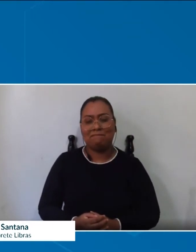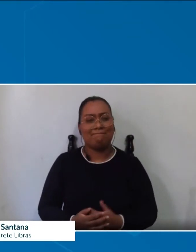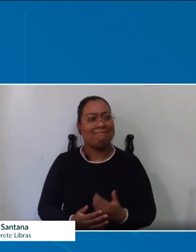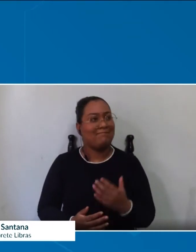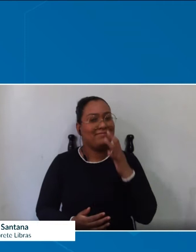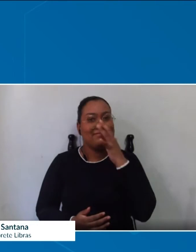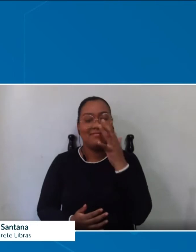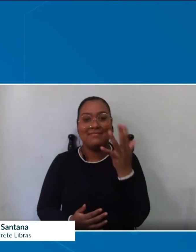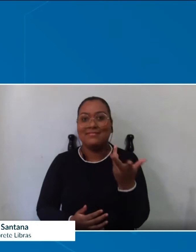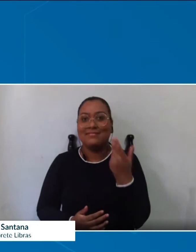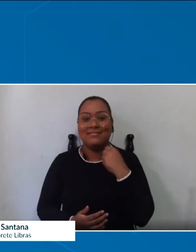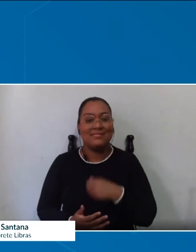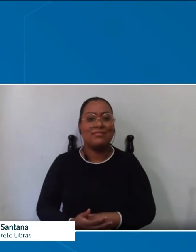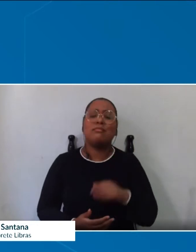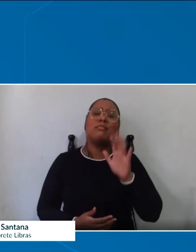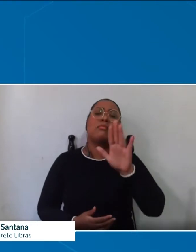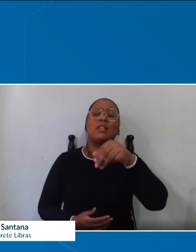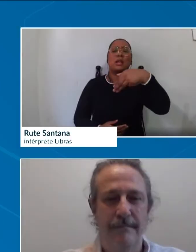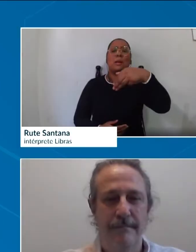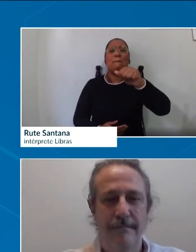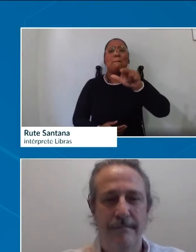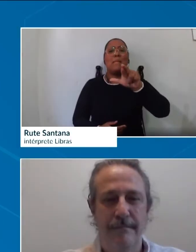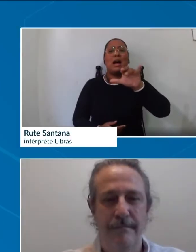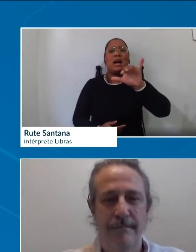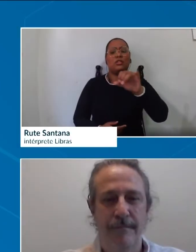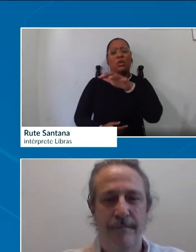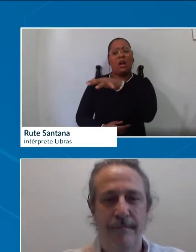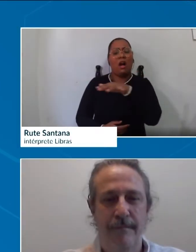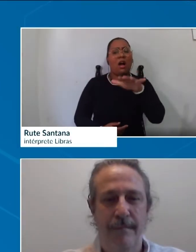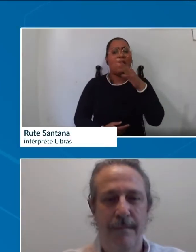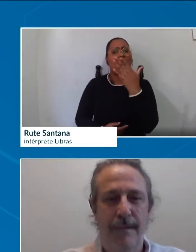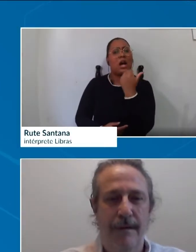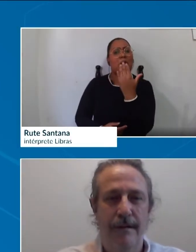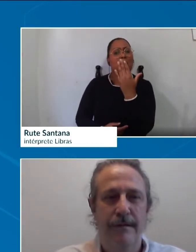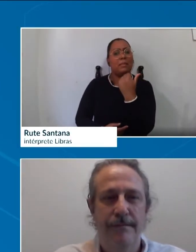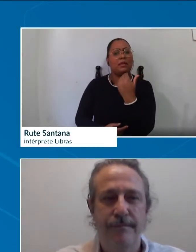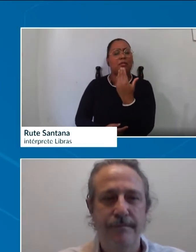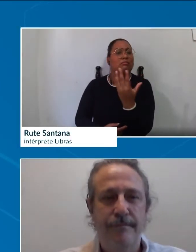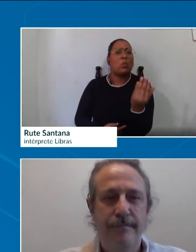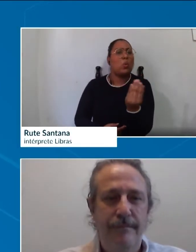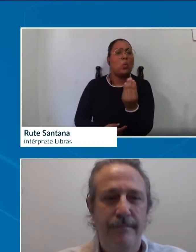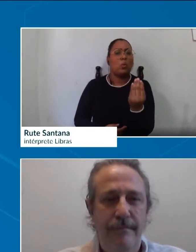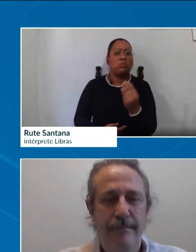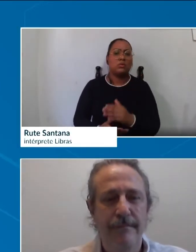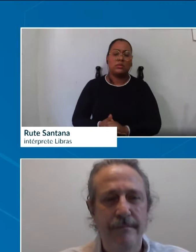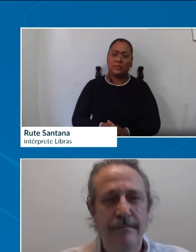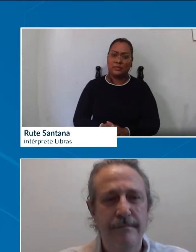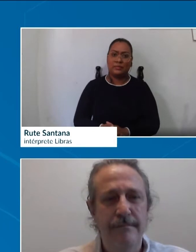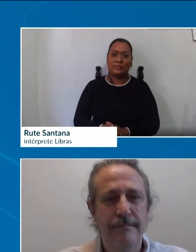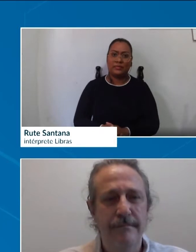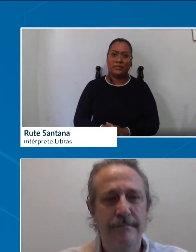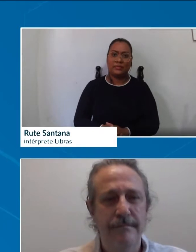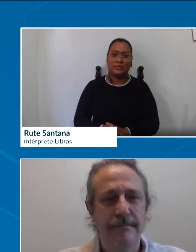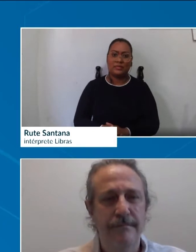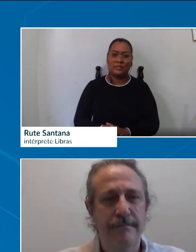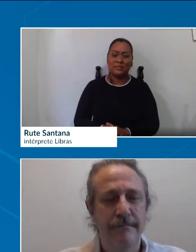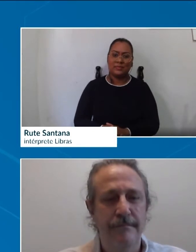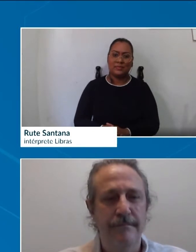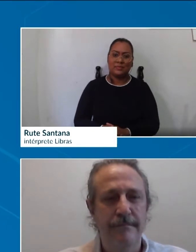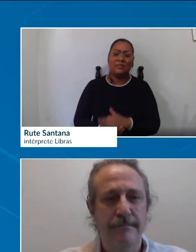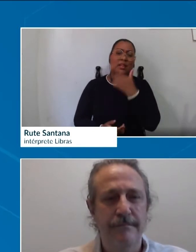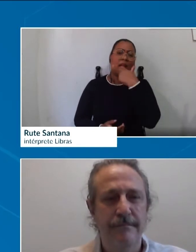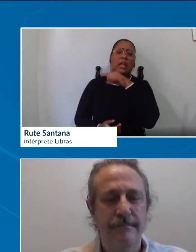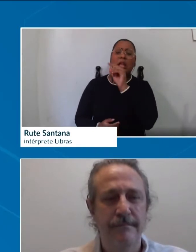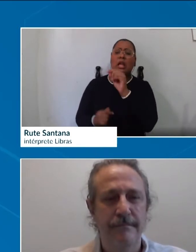Sensacional. E, professor Márcio, como é que é isso no setor de alimentos, né, na área alimentícia? Quem está nesse